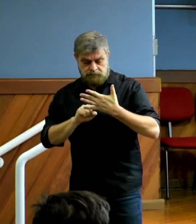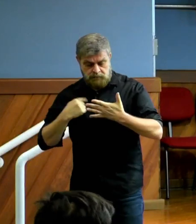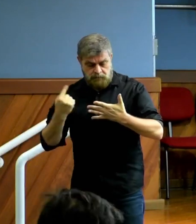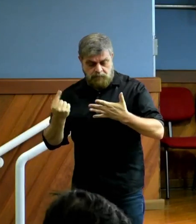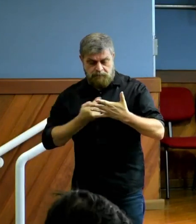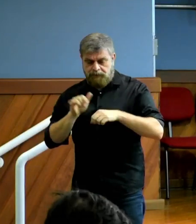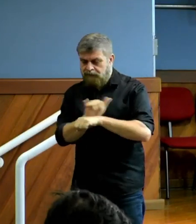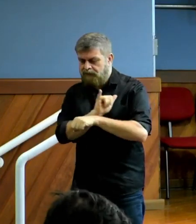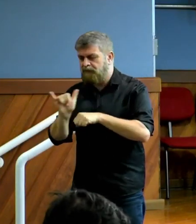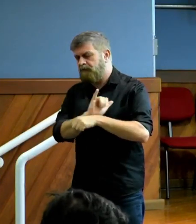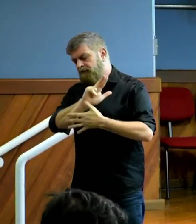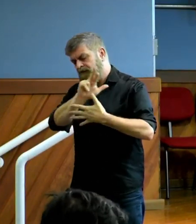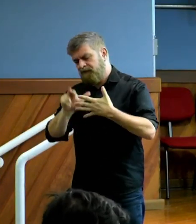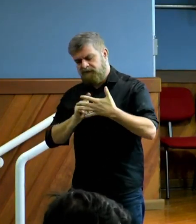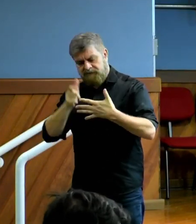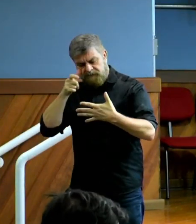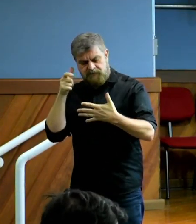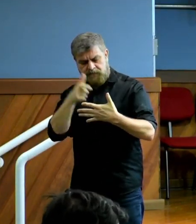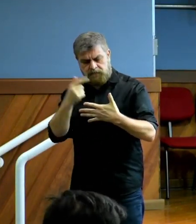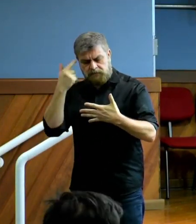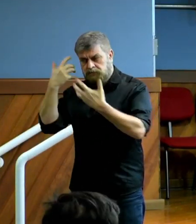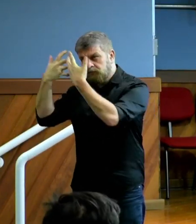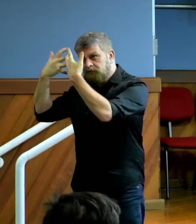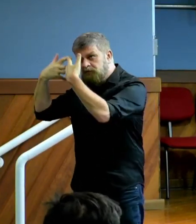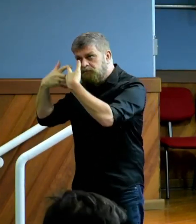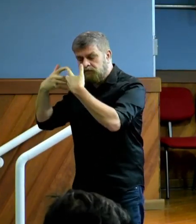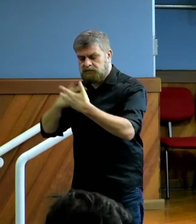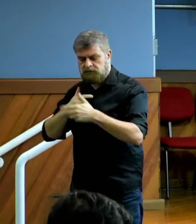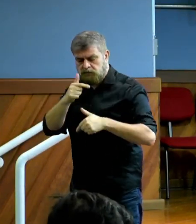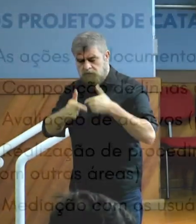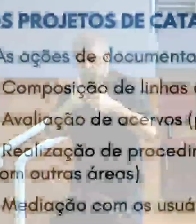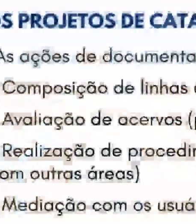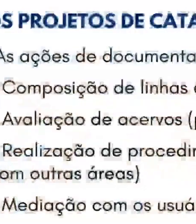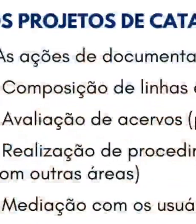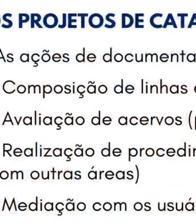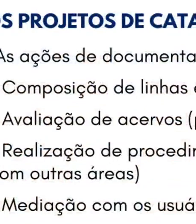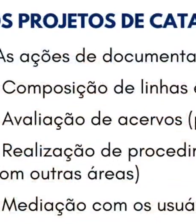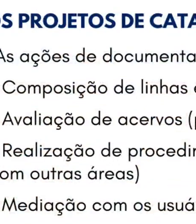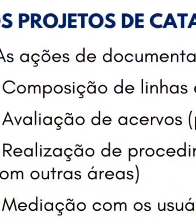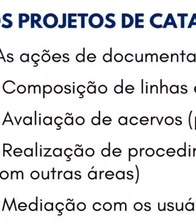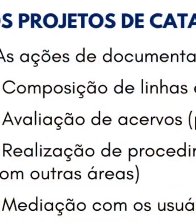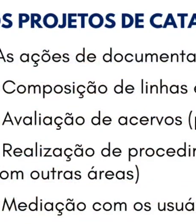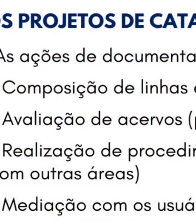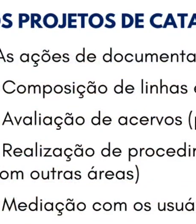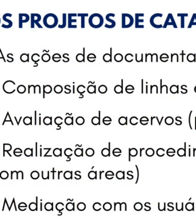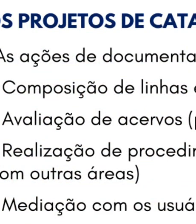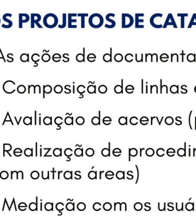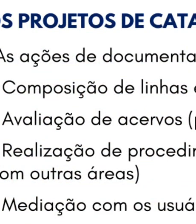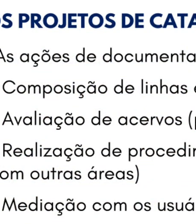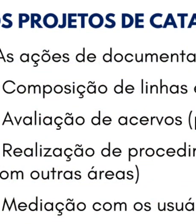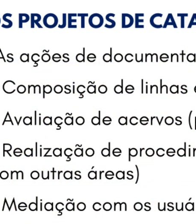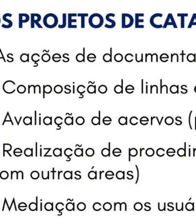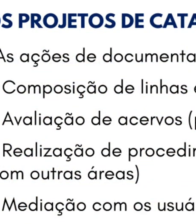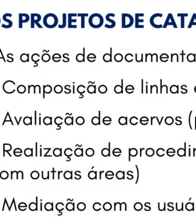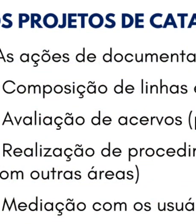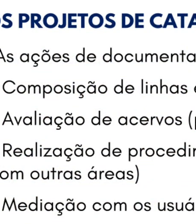tantas possibilidades de olhar e pensar o trabalho interno, que vai desde a composição de linha e política de acervo, a própria avaliação